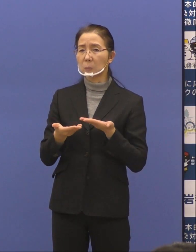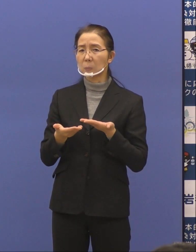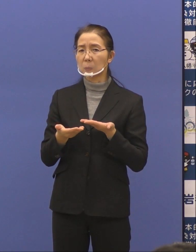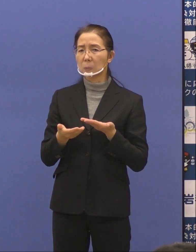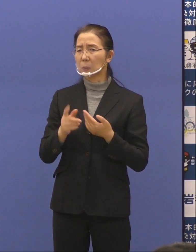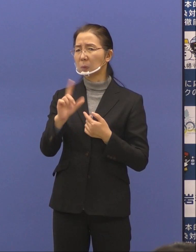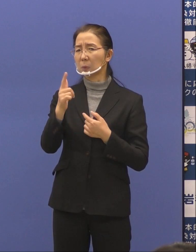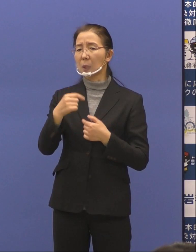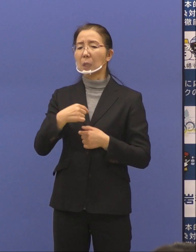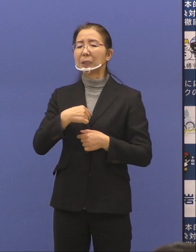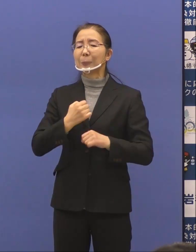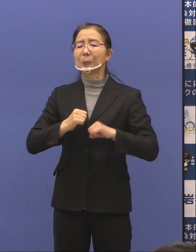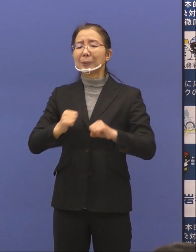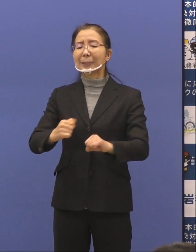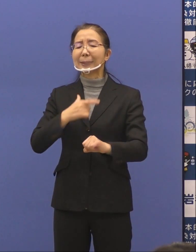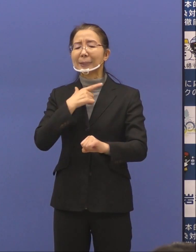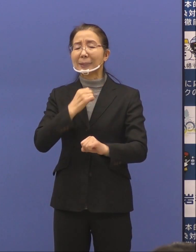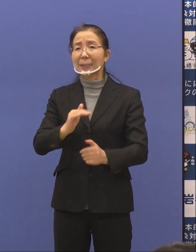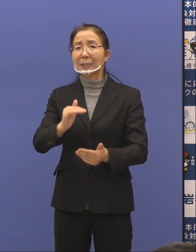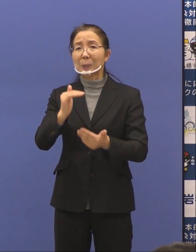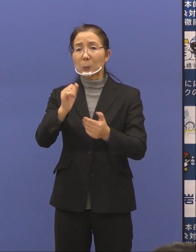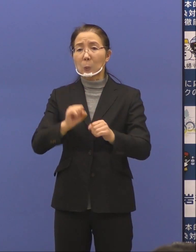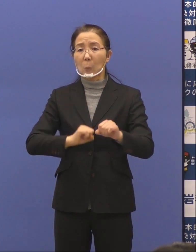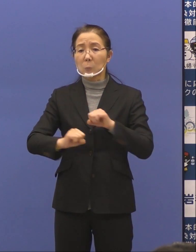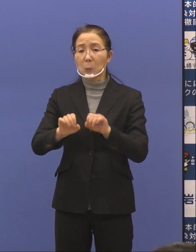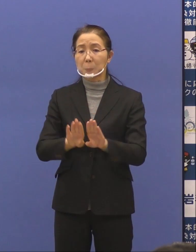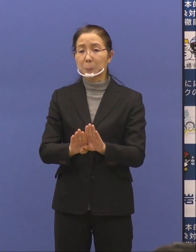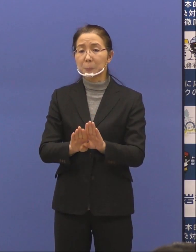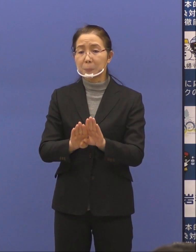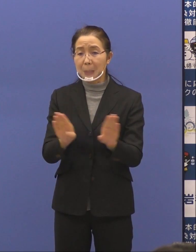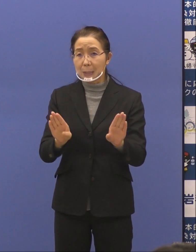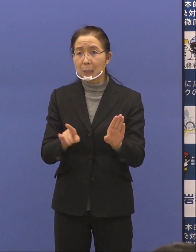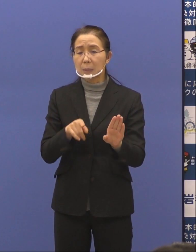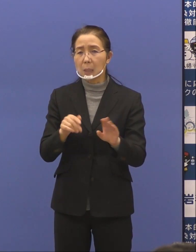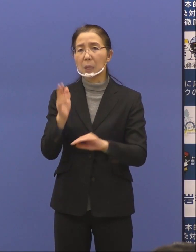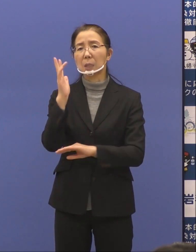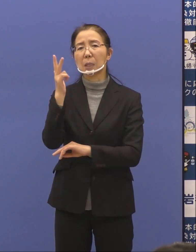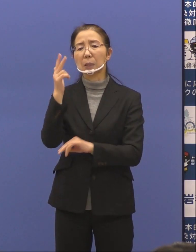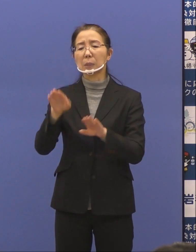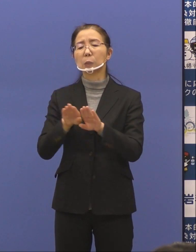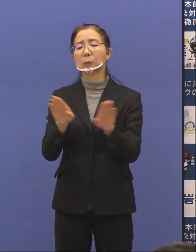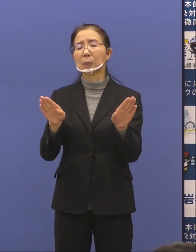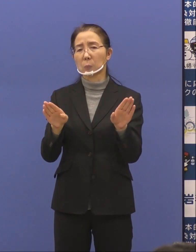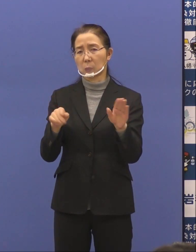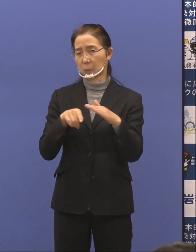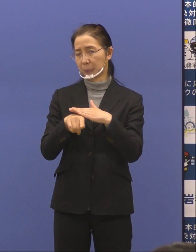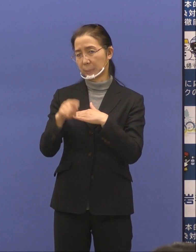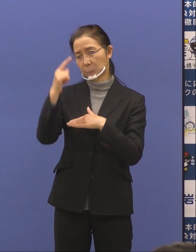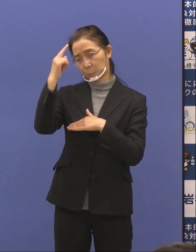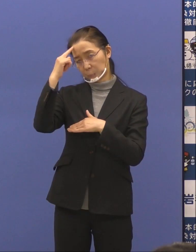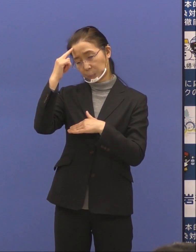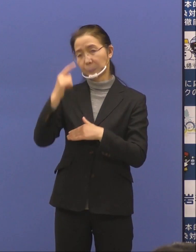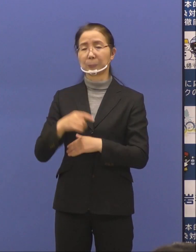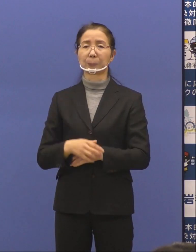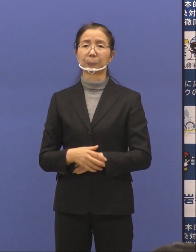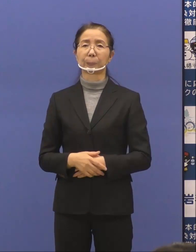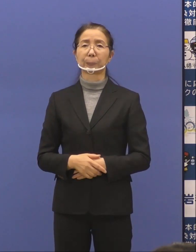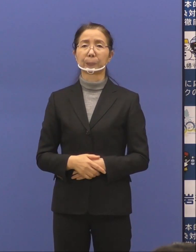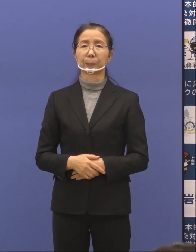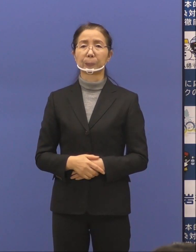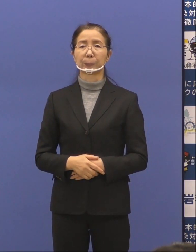たいことをやるというところから政治は動いていくのだということを申し上げたいと思います。